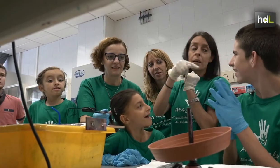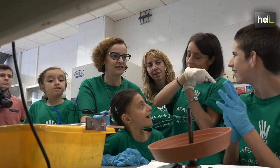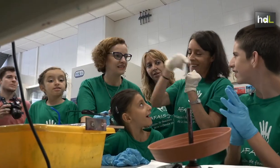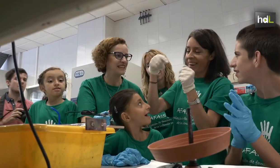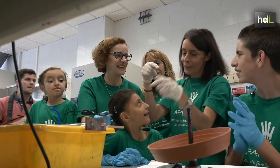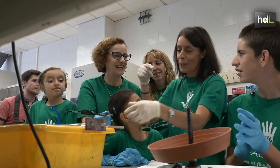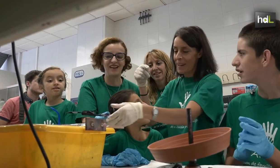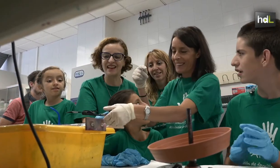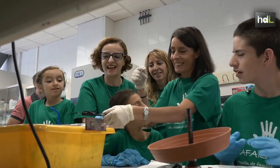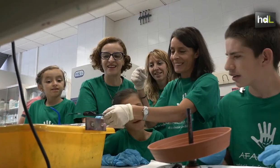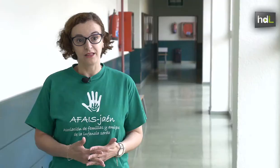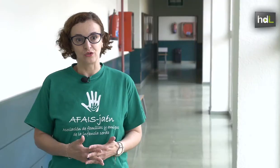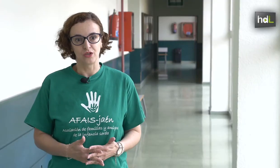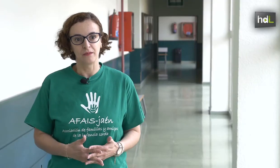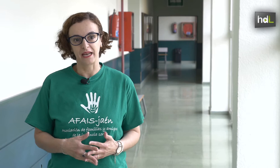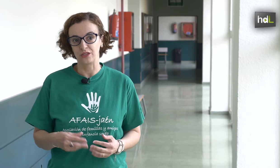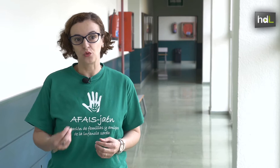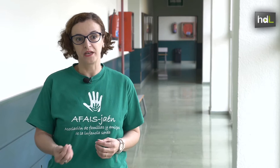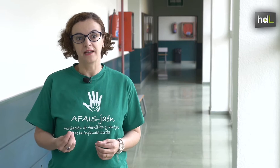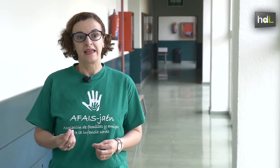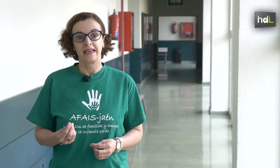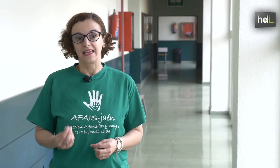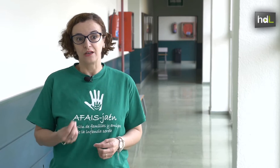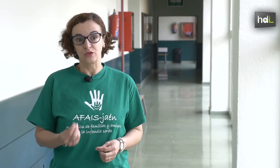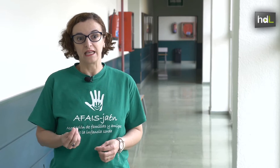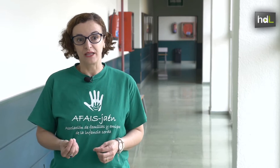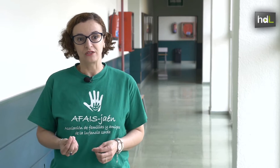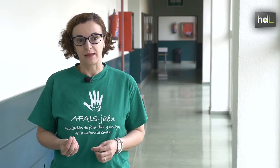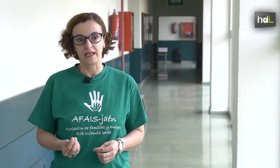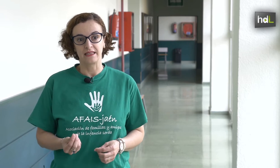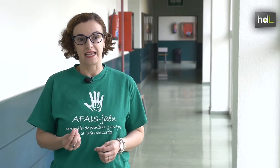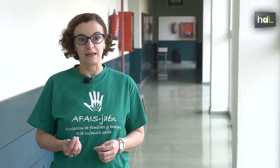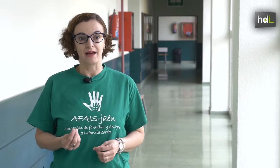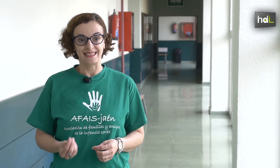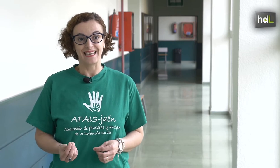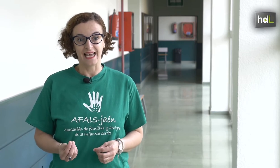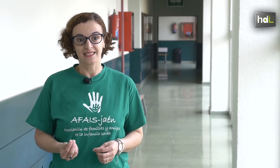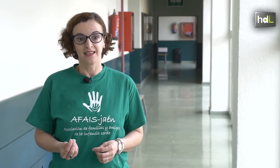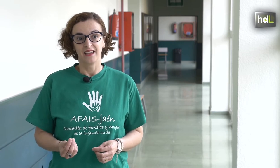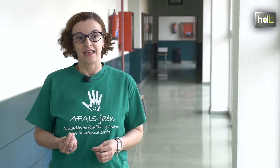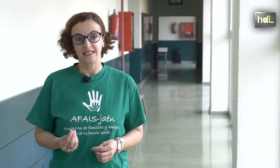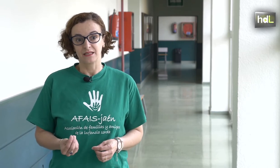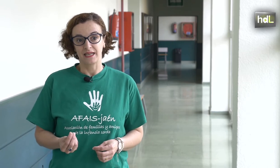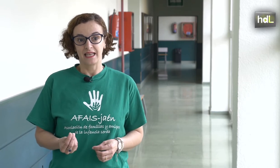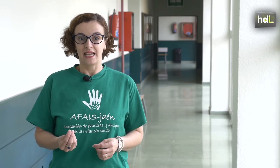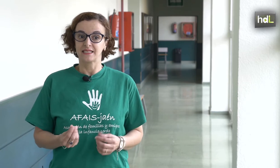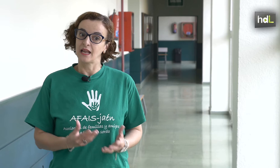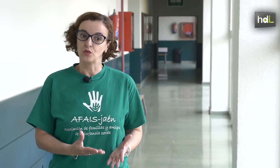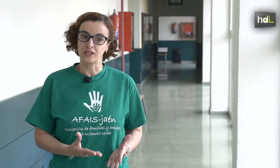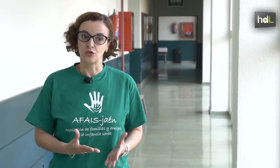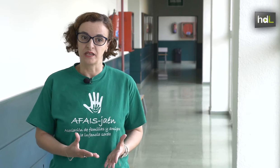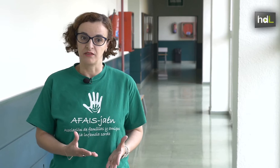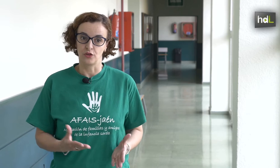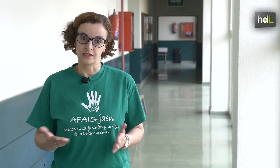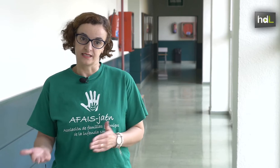Vamos a hacer un experimento con alimentos para descubrir que los alimentos también tienen bacterias. Estas bacterias